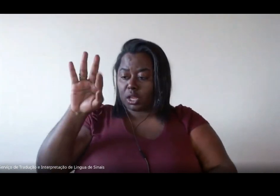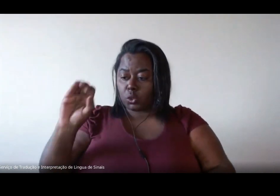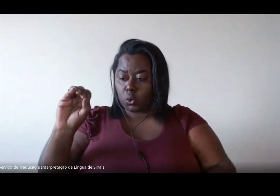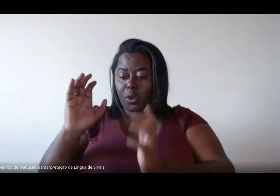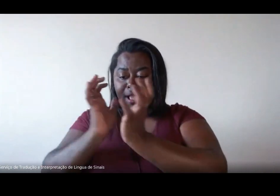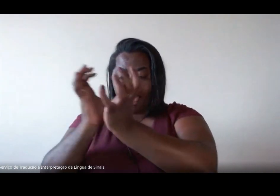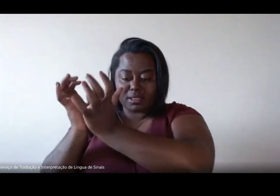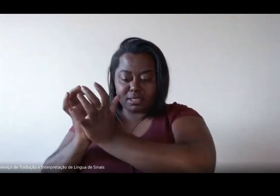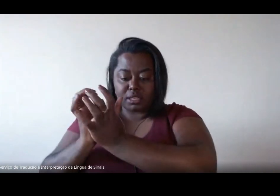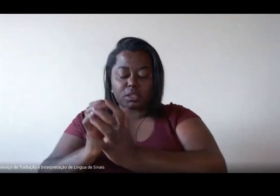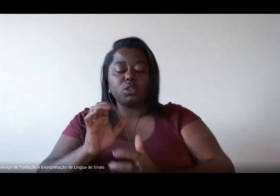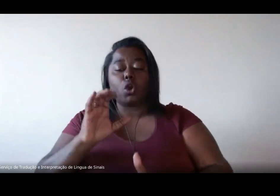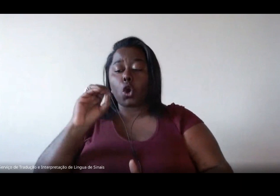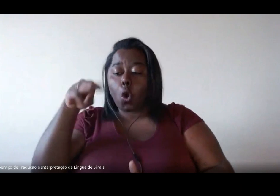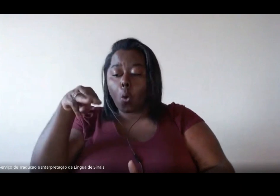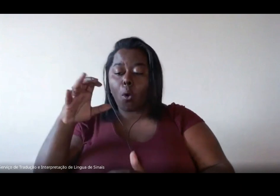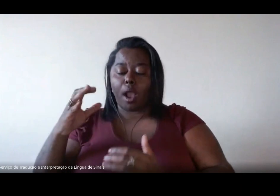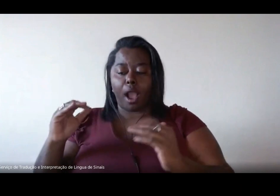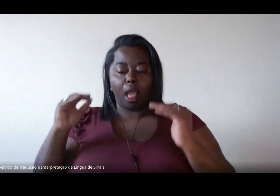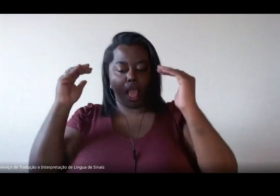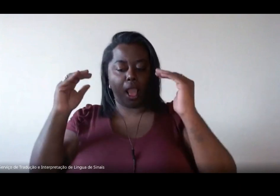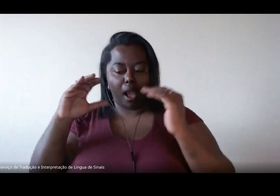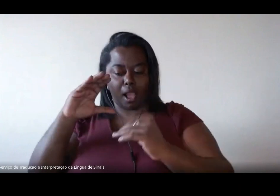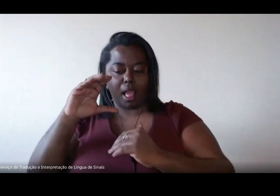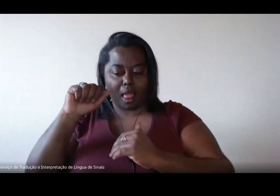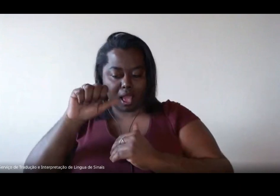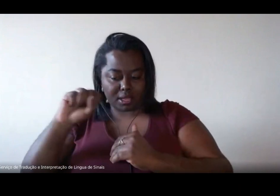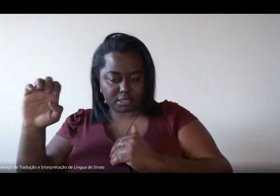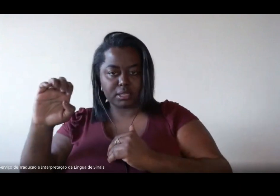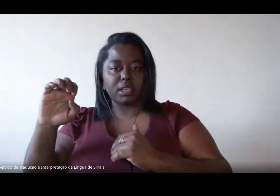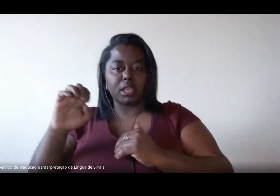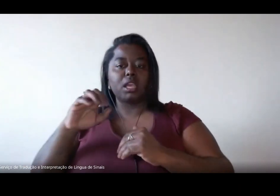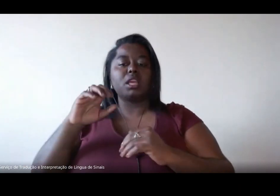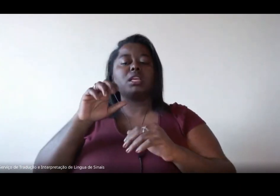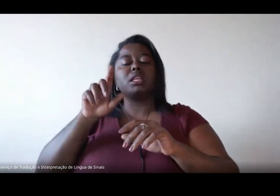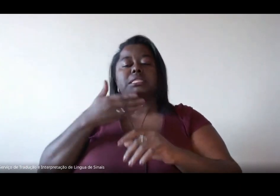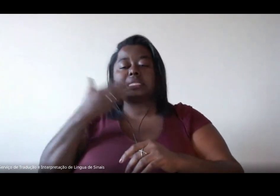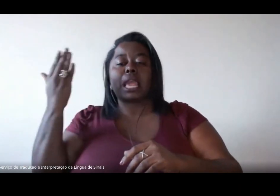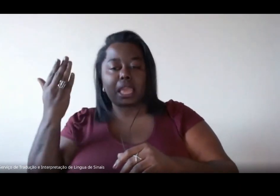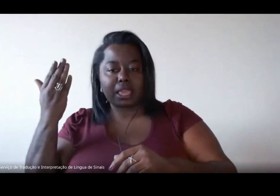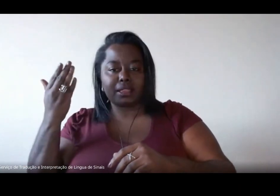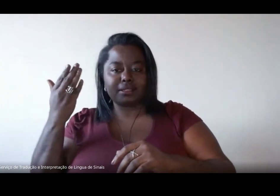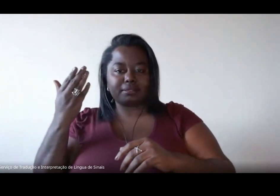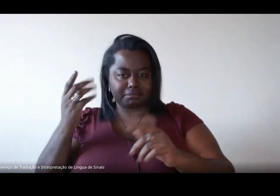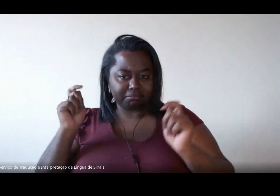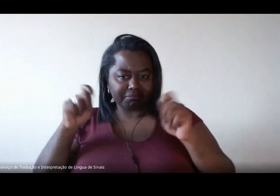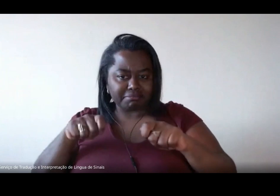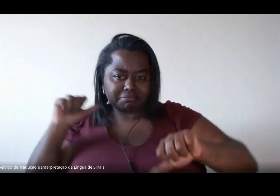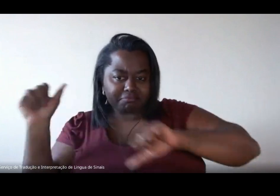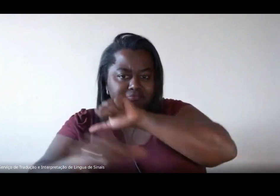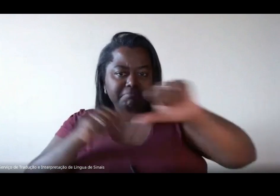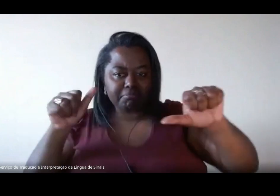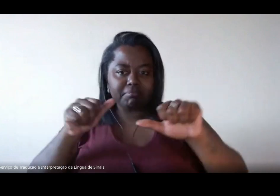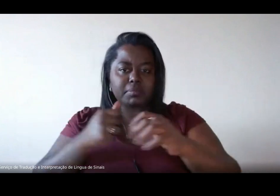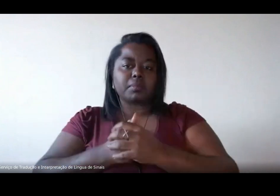classe e dos sujeitos institucionais para o sem? Sim, sim. E é isso que me